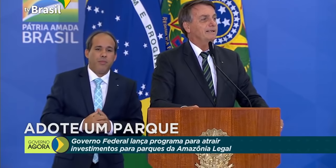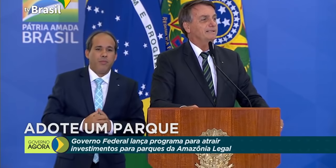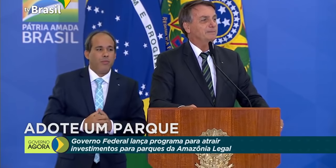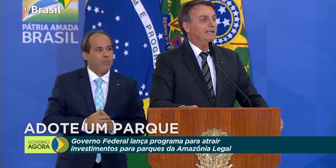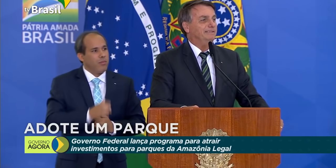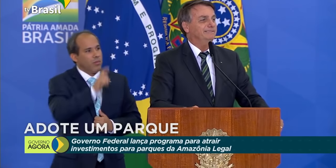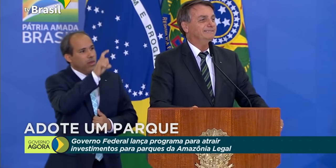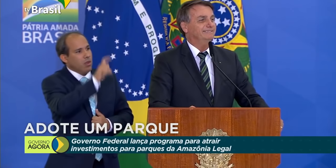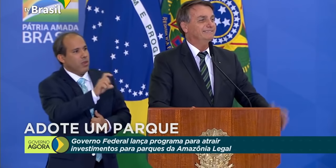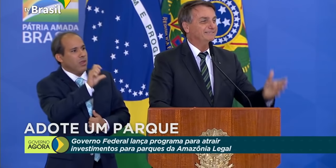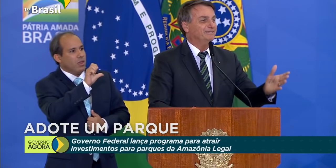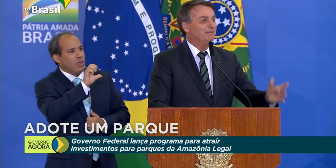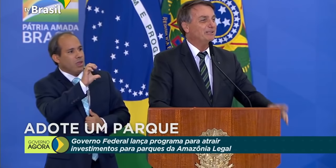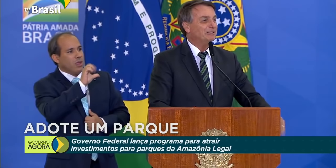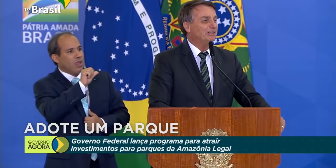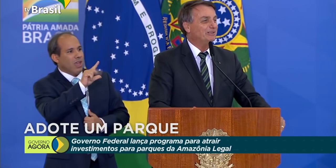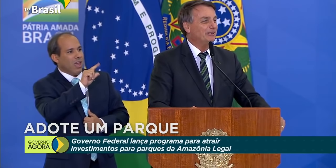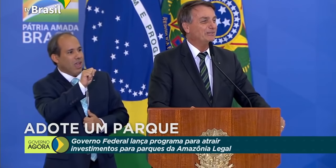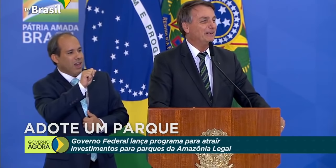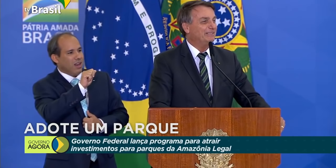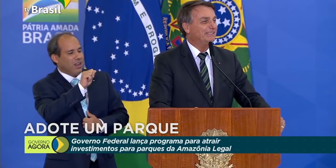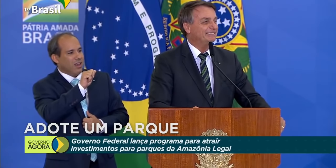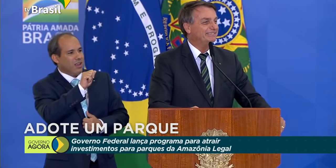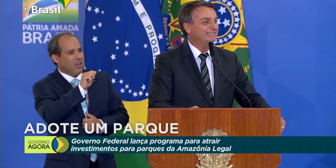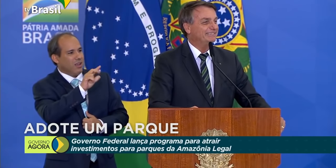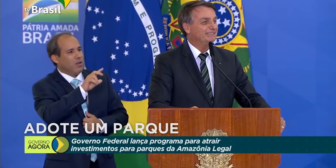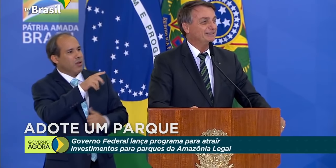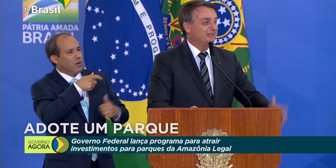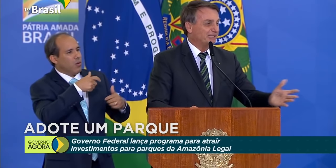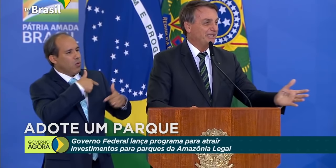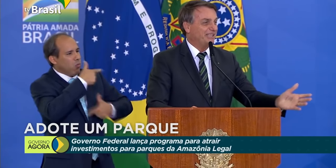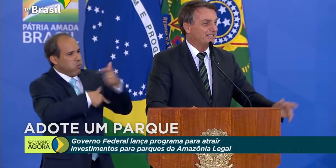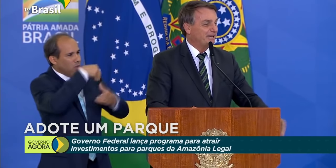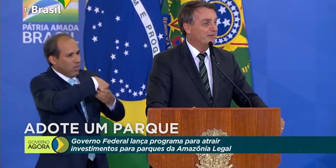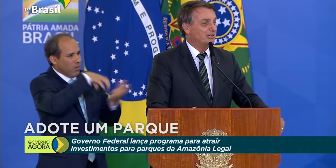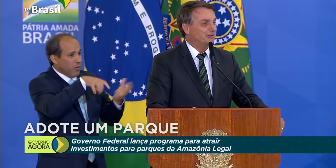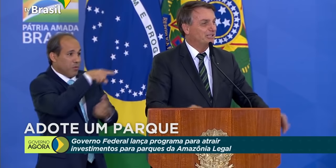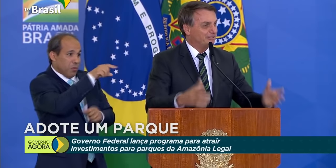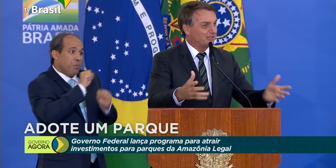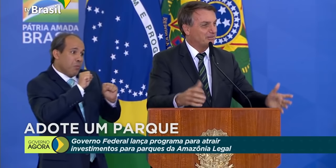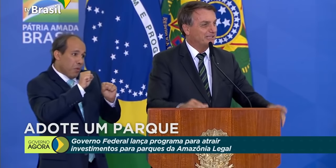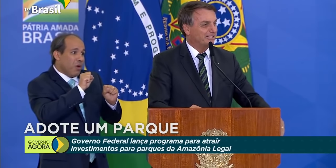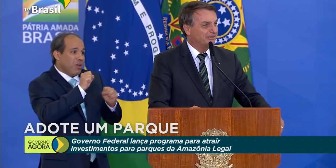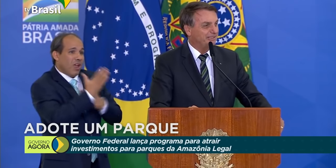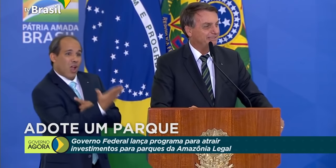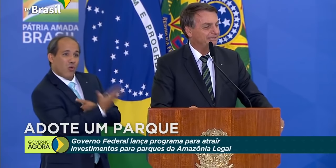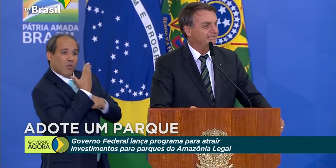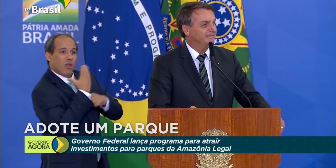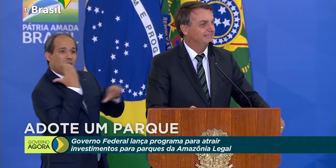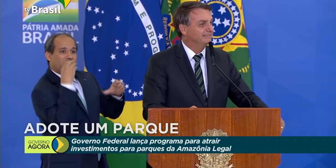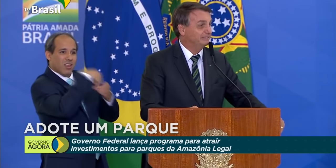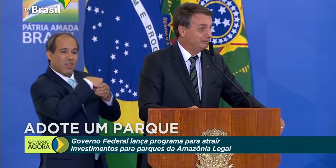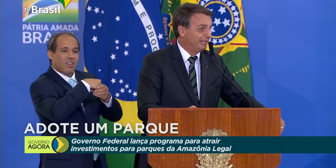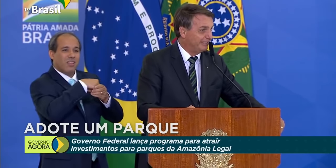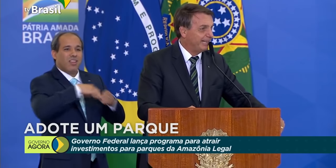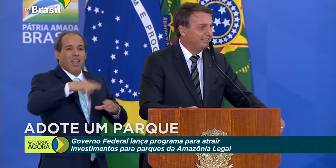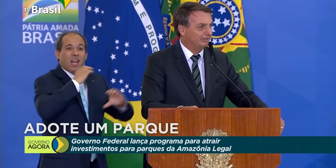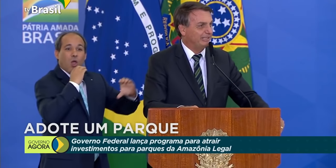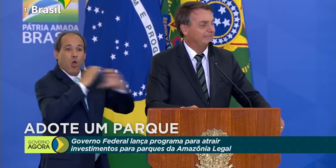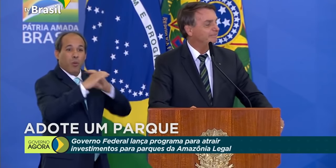o atrasada Carla Zambelli vamos resolver um negócio fala mesmo você quem sabe se ajudando nas comunicações